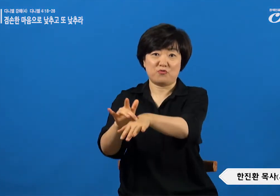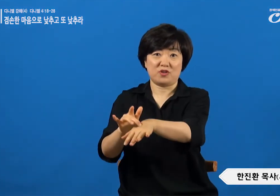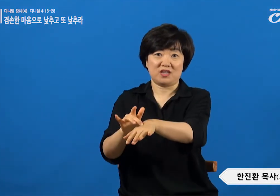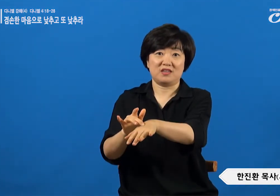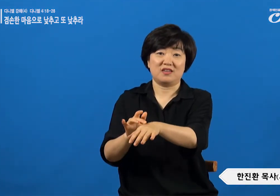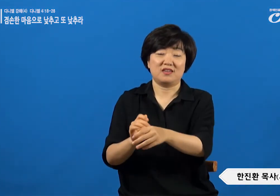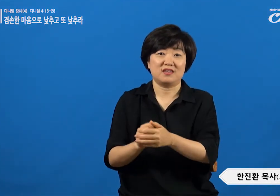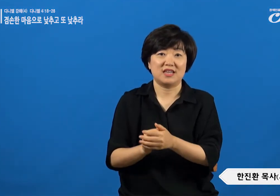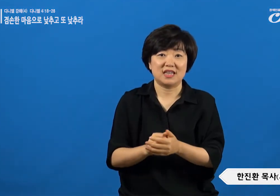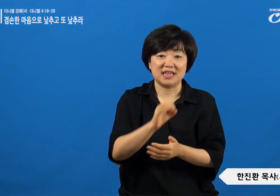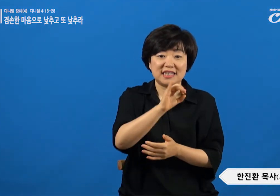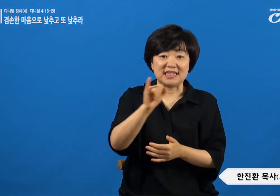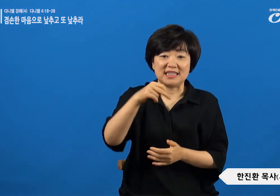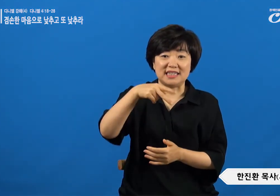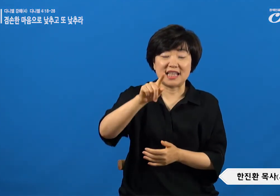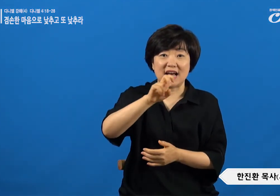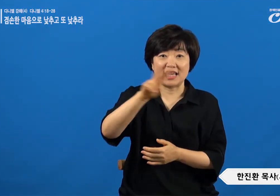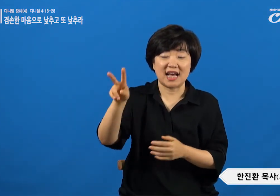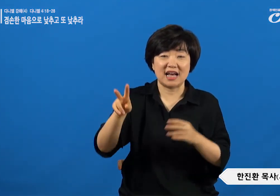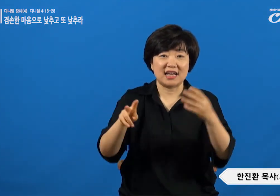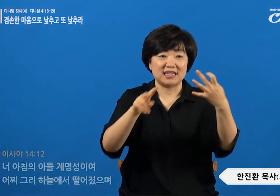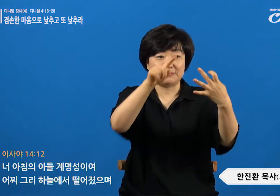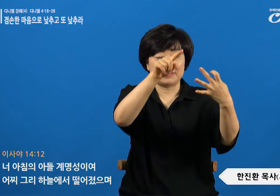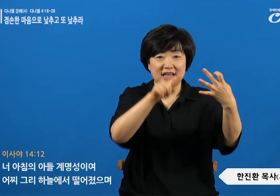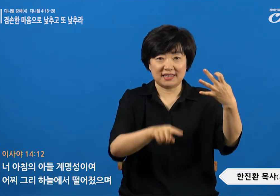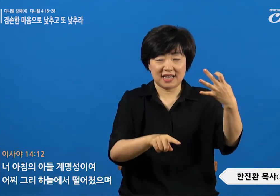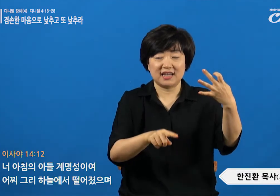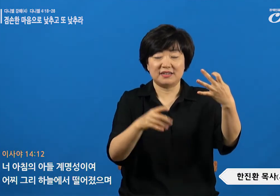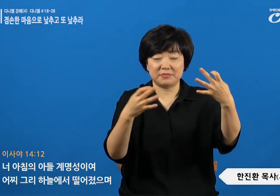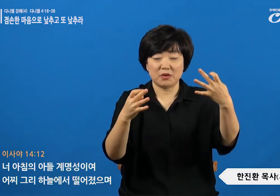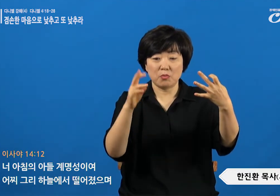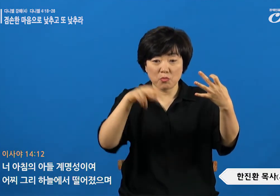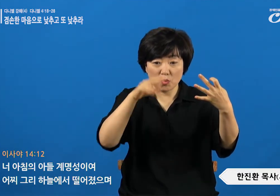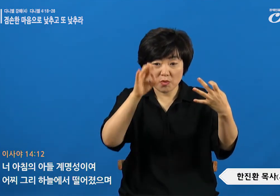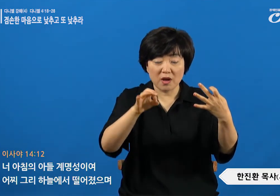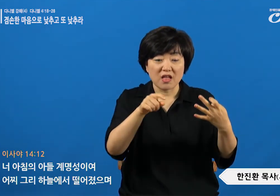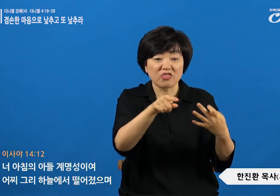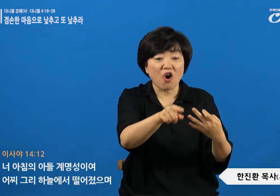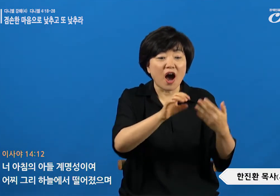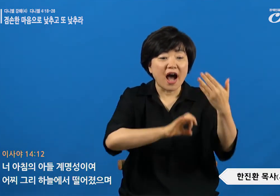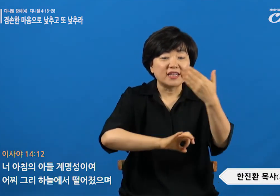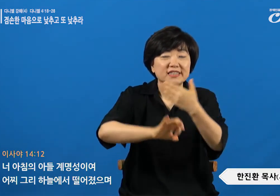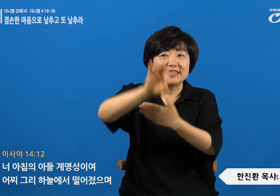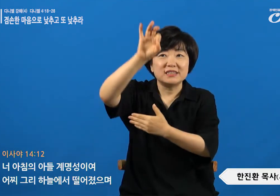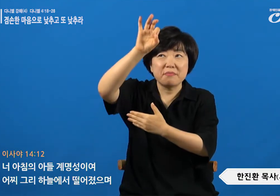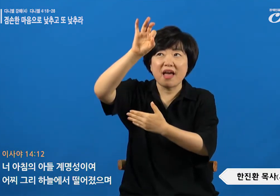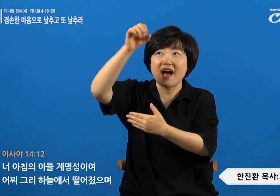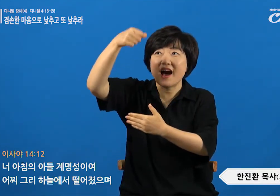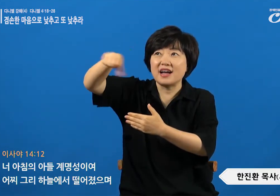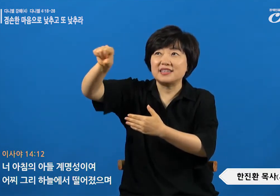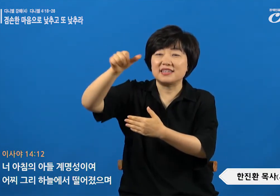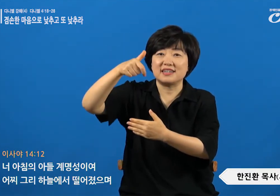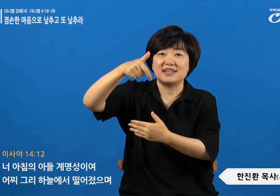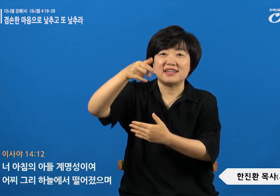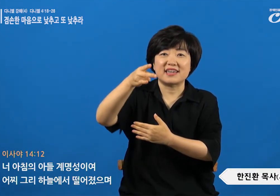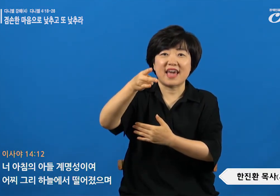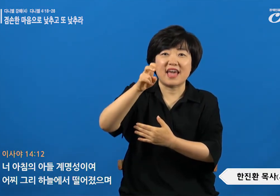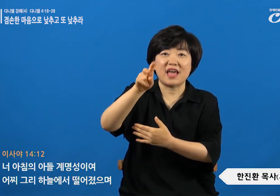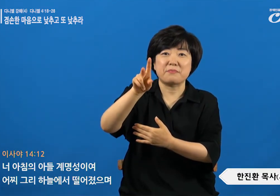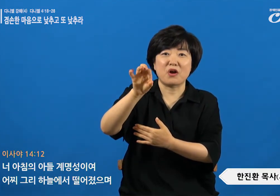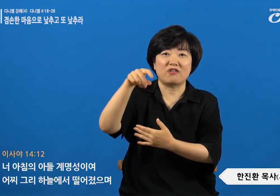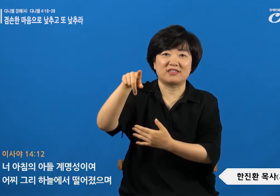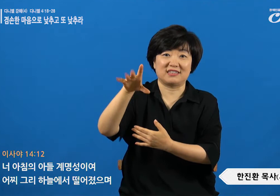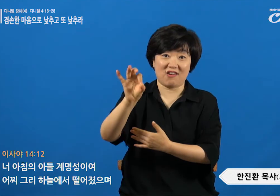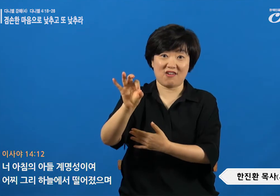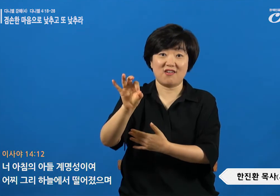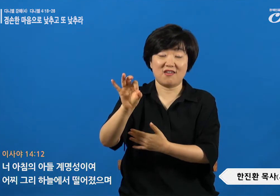됐습니다. 이사야 14장 12절부터 보면 너 아침의 아들 계명성이여, 여기 계명성은